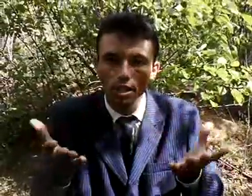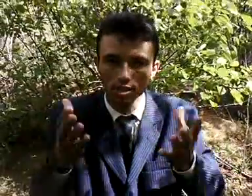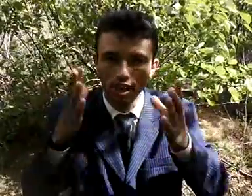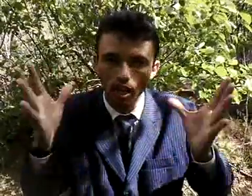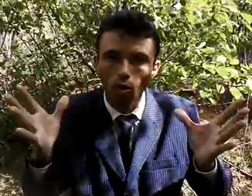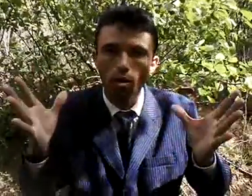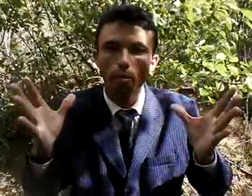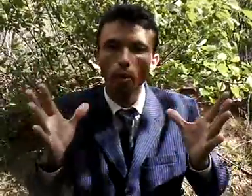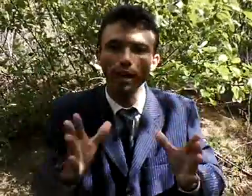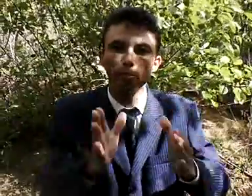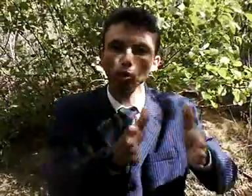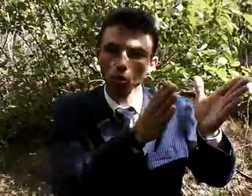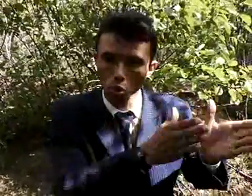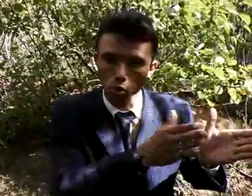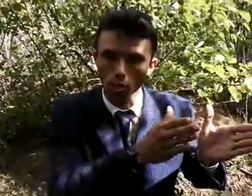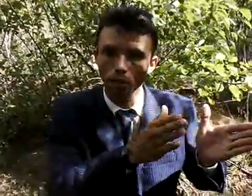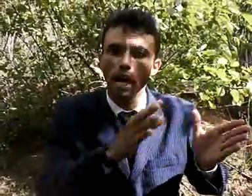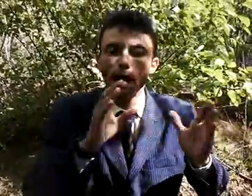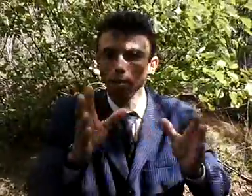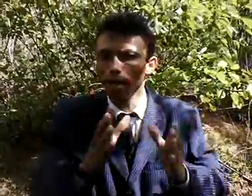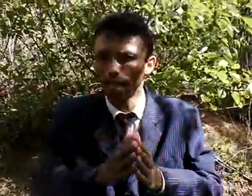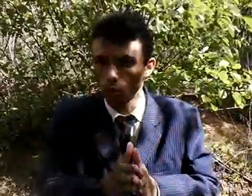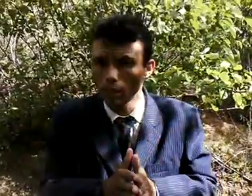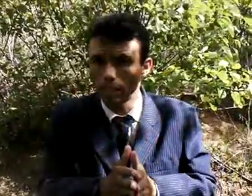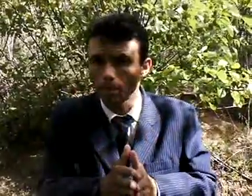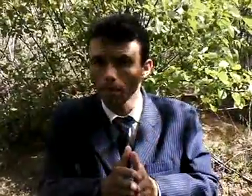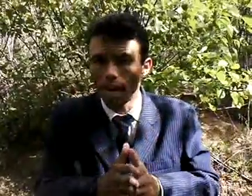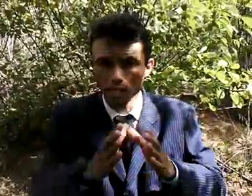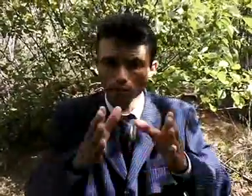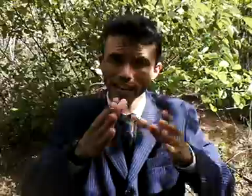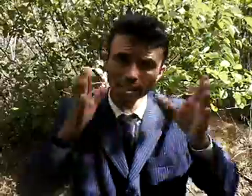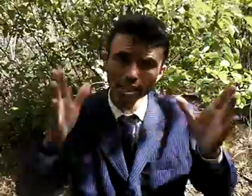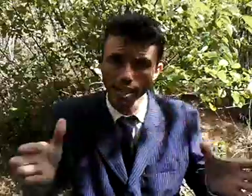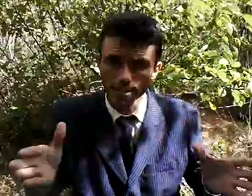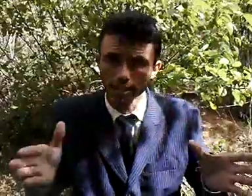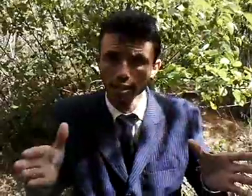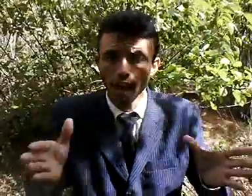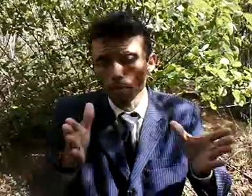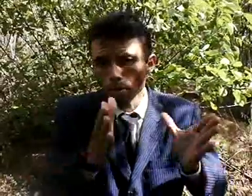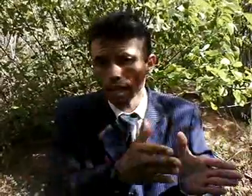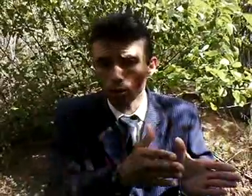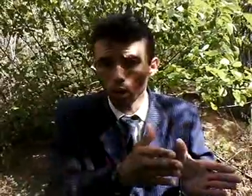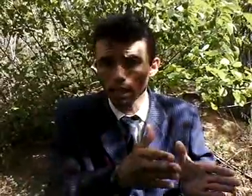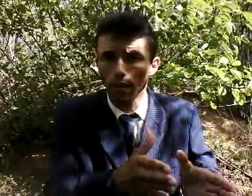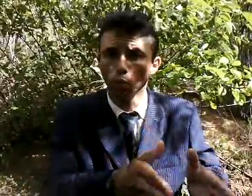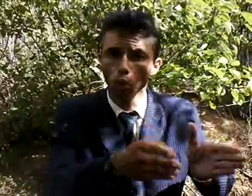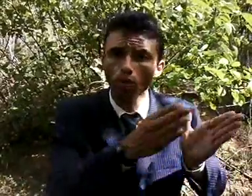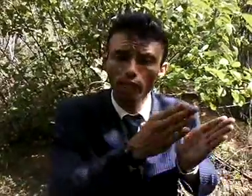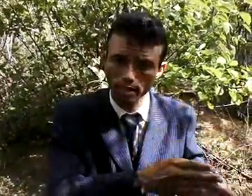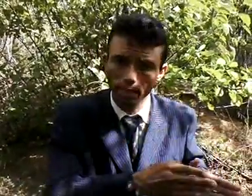esse vagão, porque muitos usam. A Bíblia católica, a diferença é essa. A Bíblia católica, no Novo